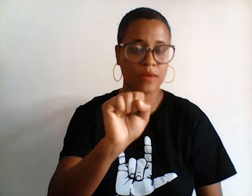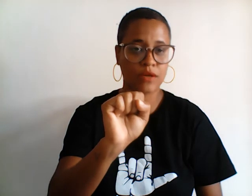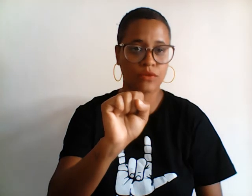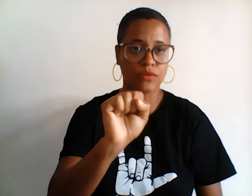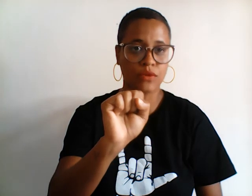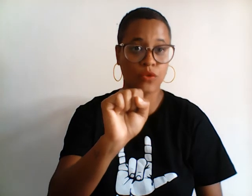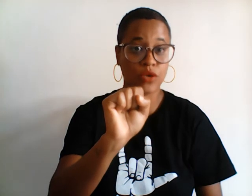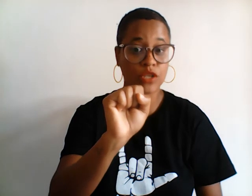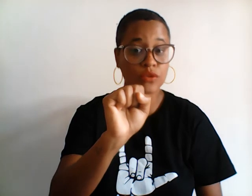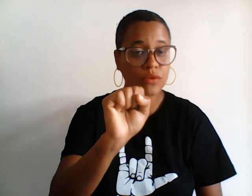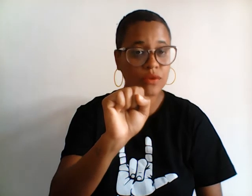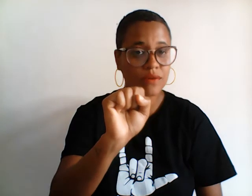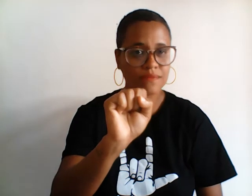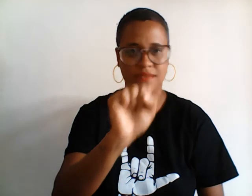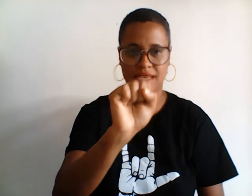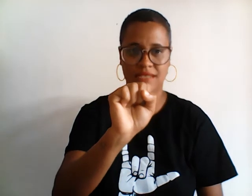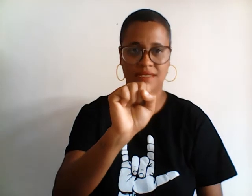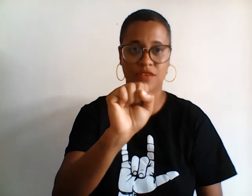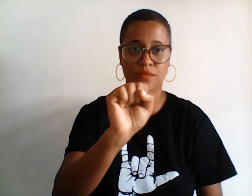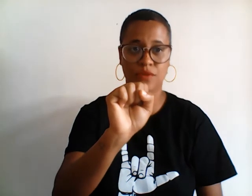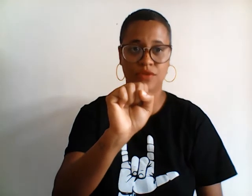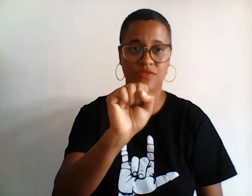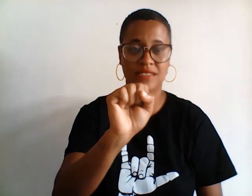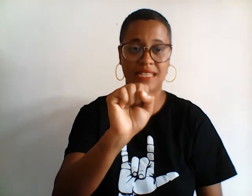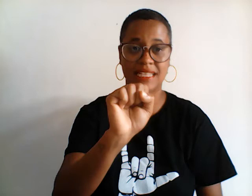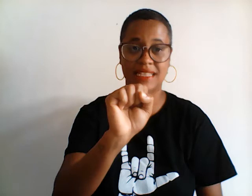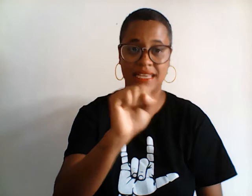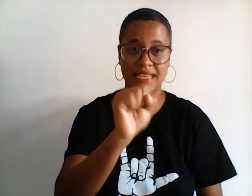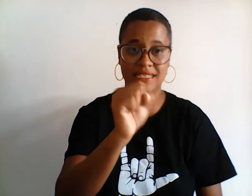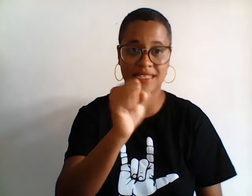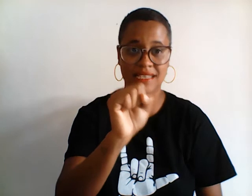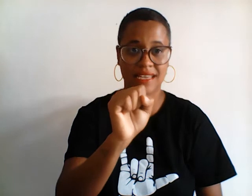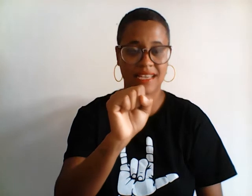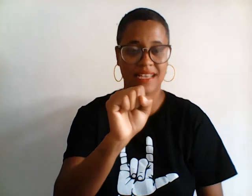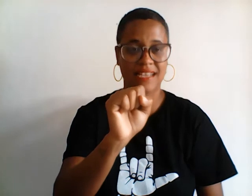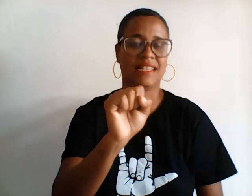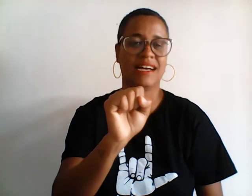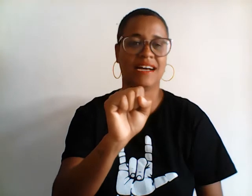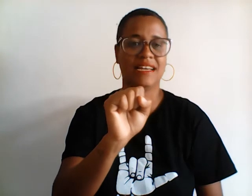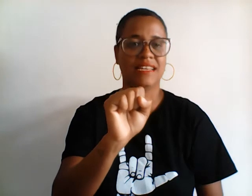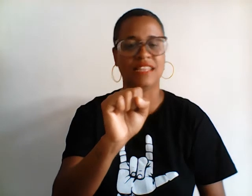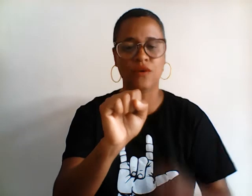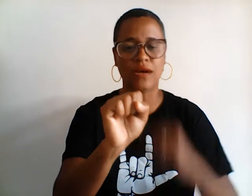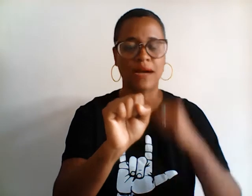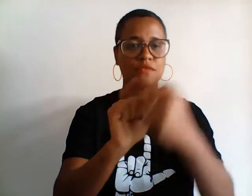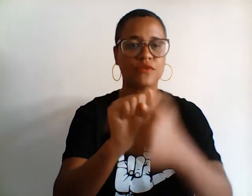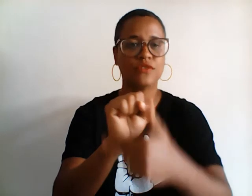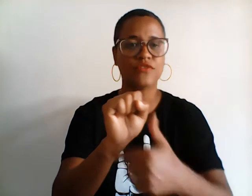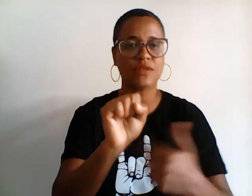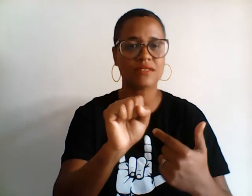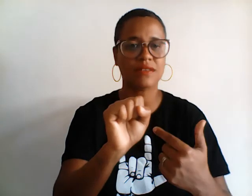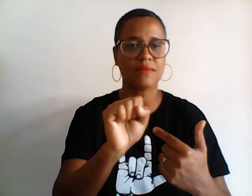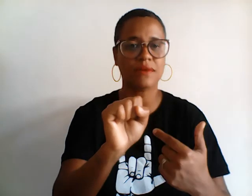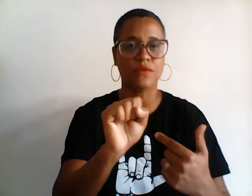número 8, que é assim, eu posso fazer a letra S, tá? Então, a mesma configuração da mão. O que